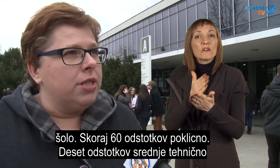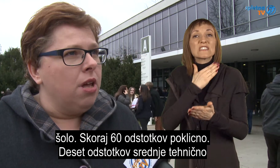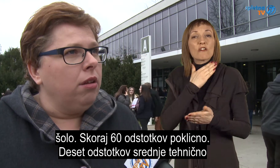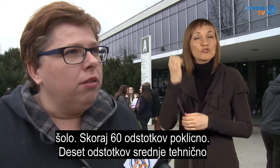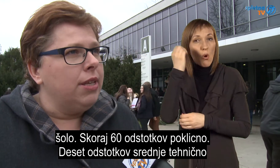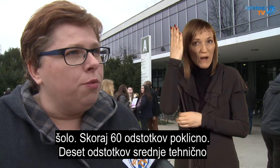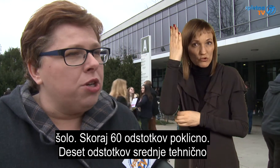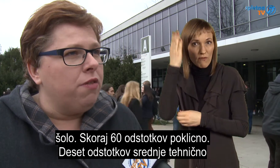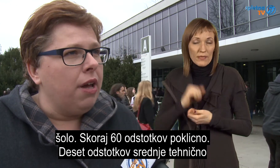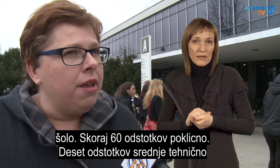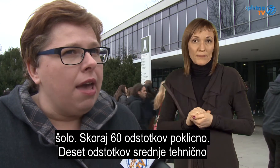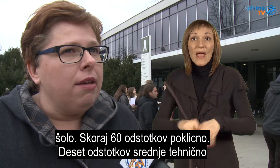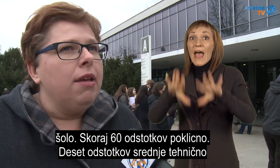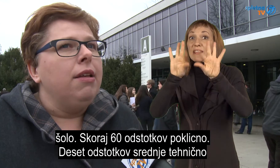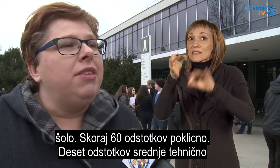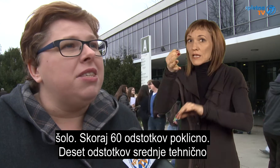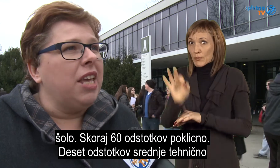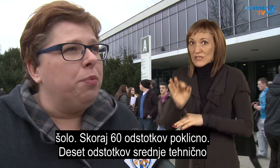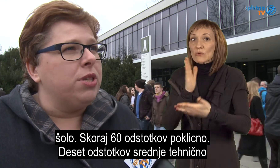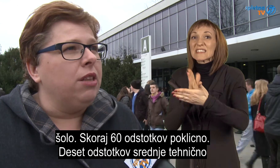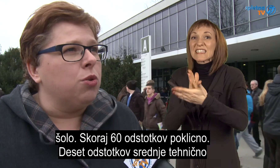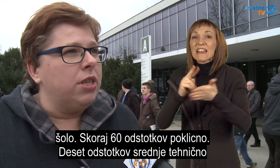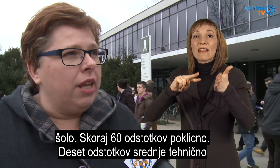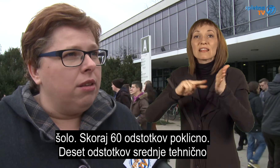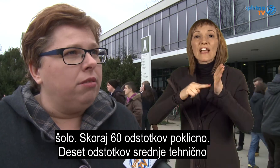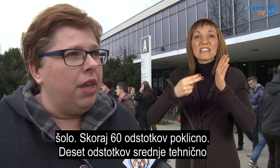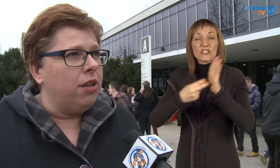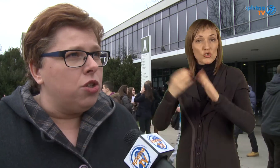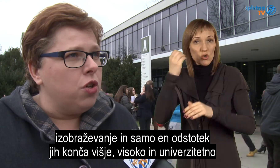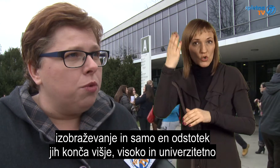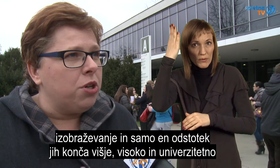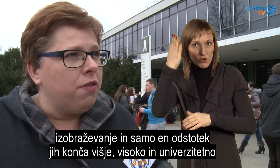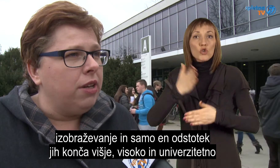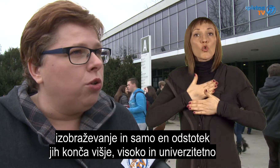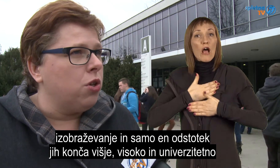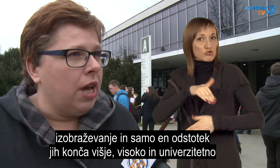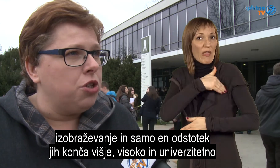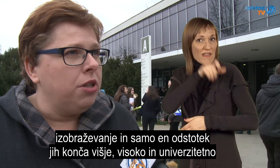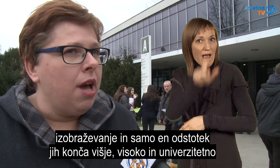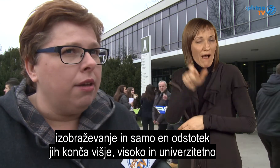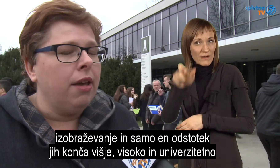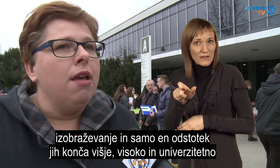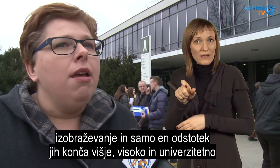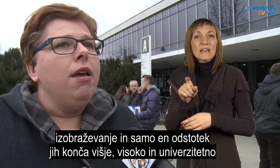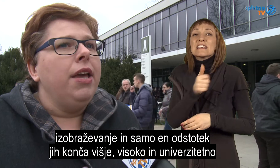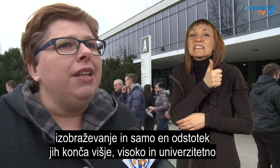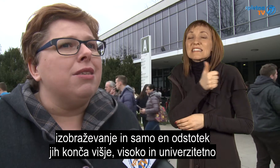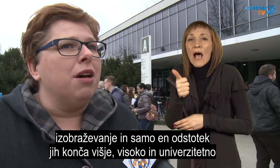poklicno izobraževanje, 10% srednje tehnično izobraževanje, to so naši dijaki, in